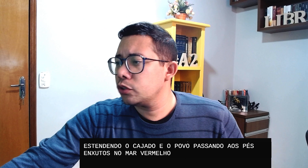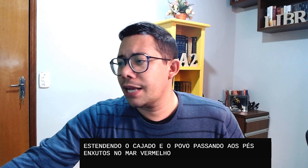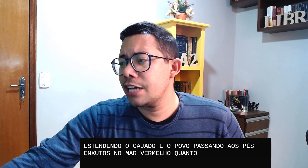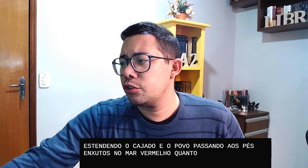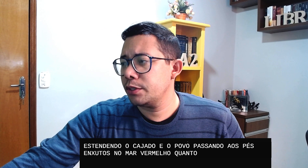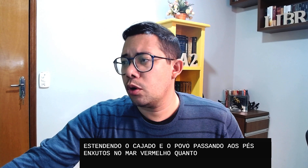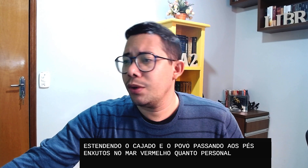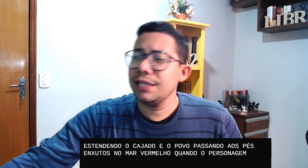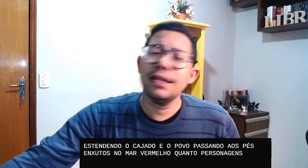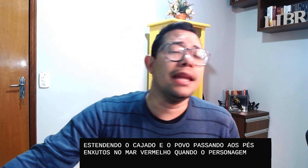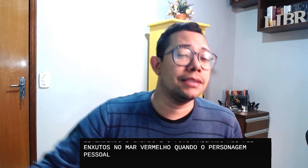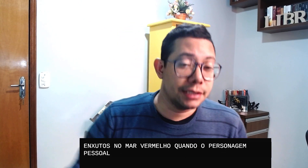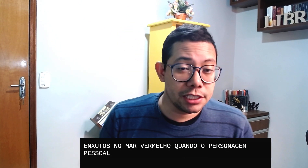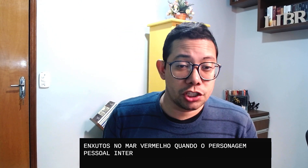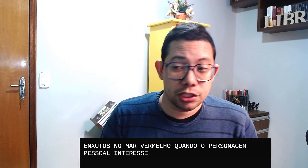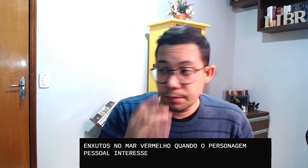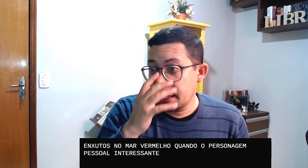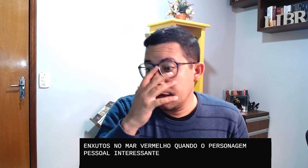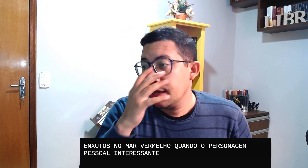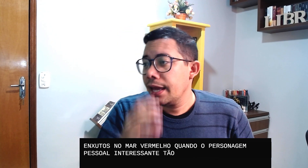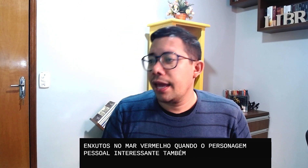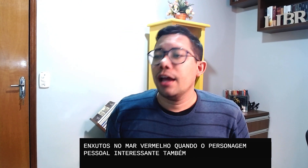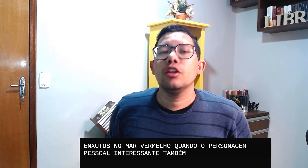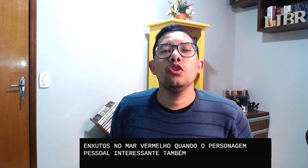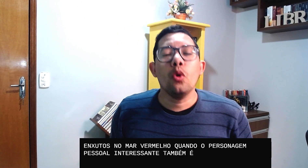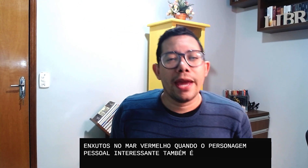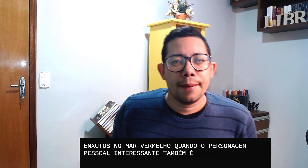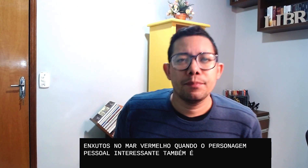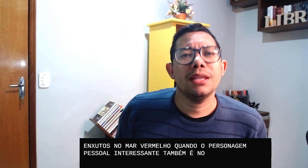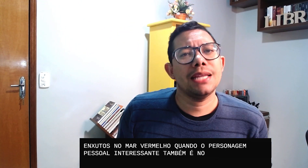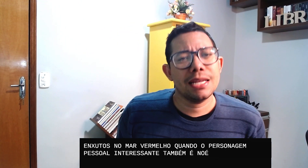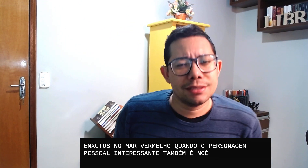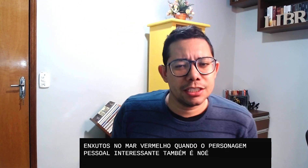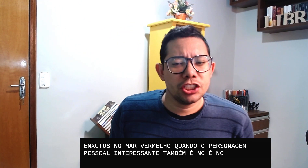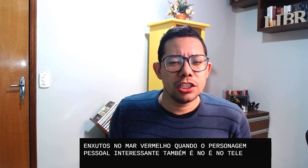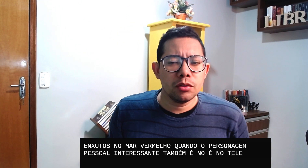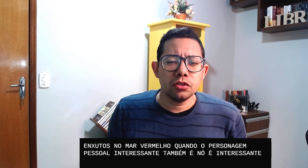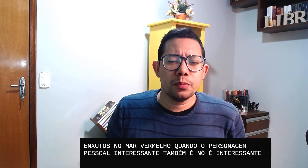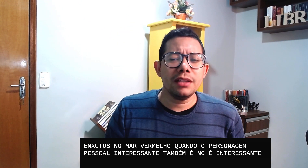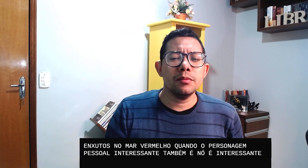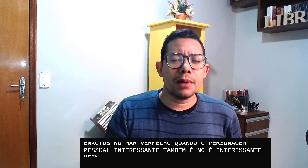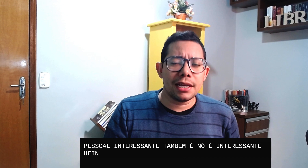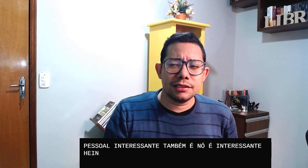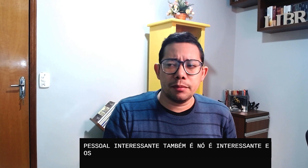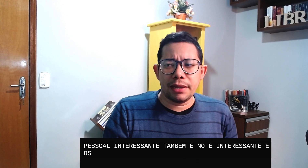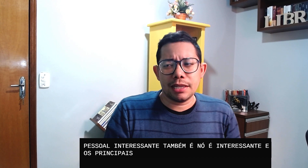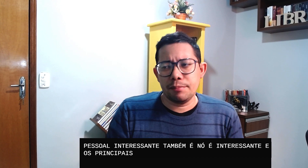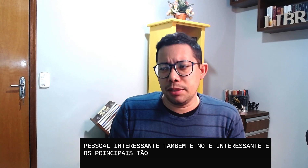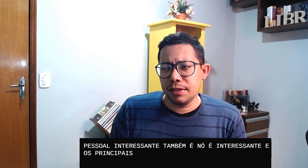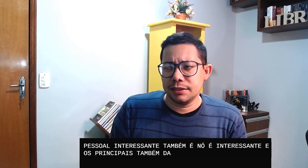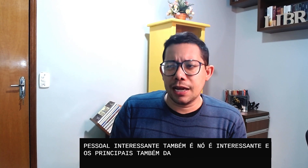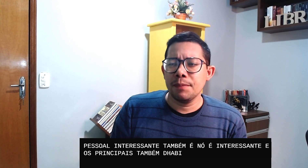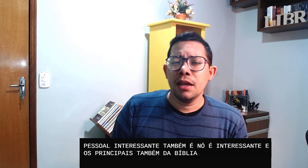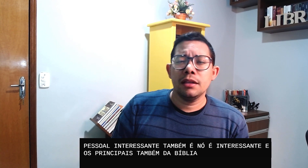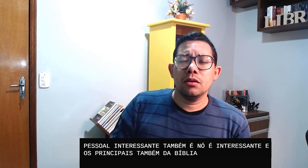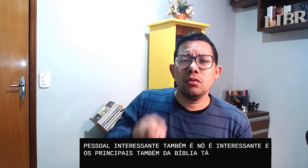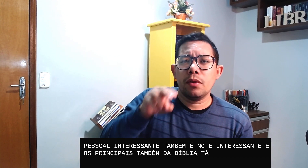personagem, pessoal, interessante também é Noé. Interessante e um dos principais também da Bíblia, tá? Então, Noé,